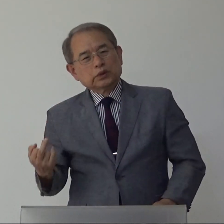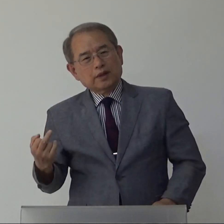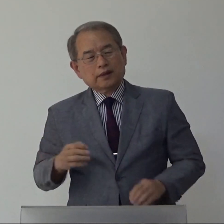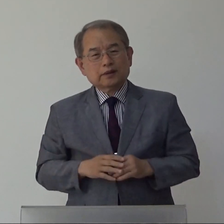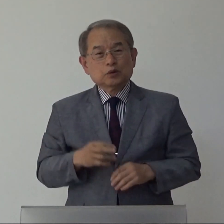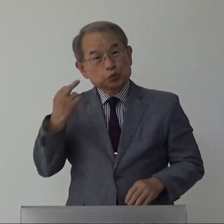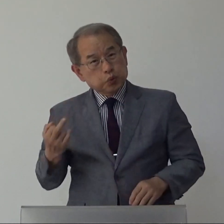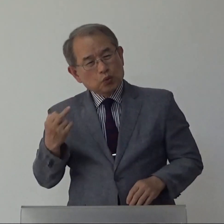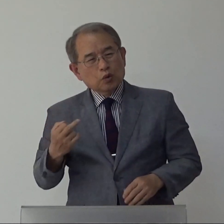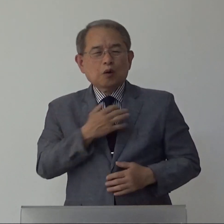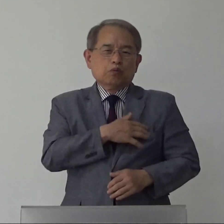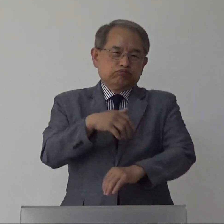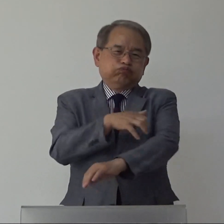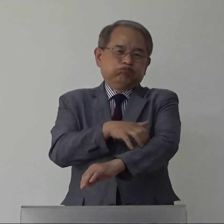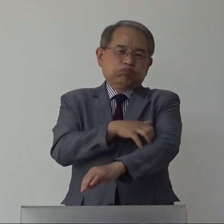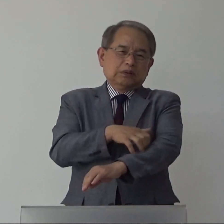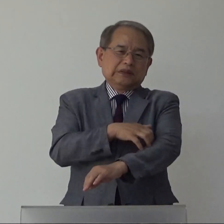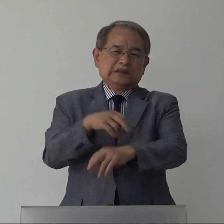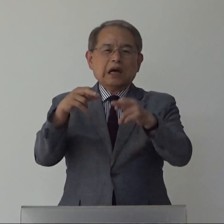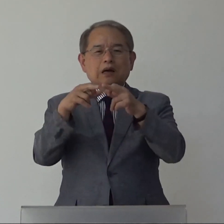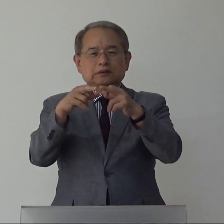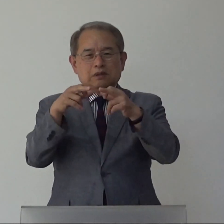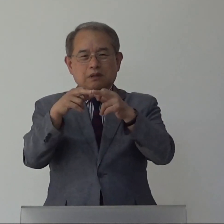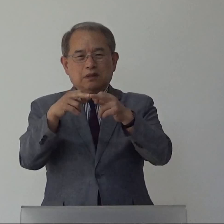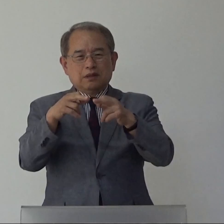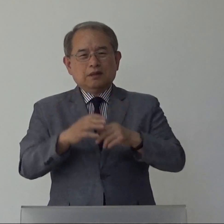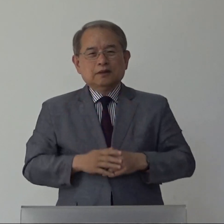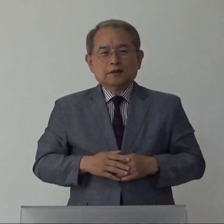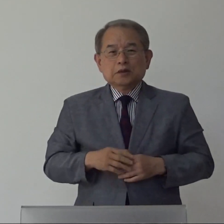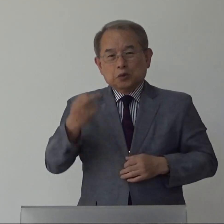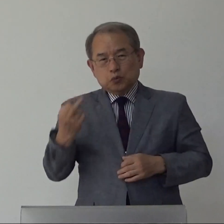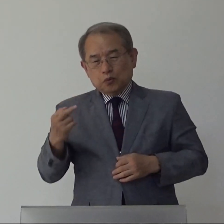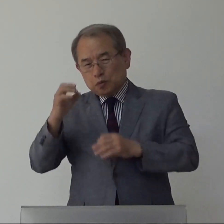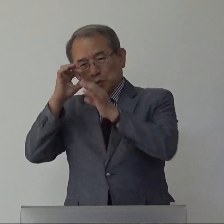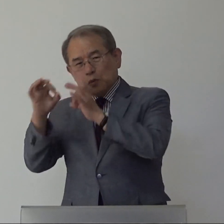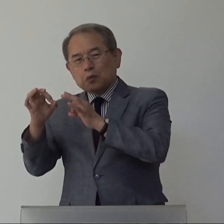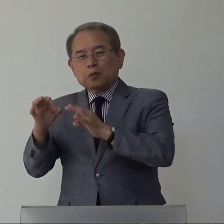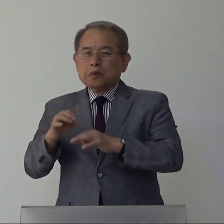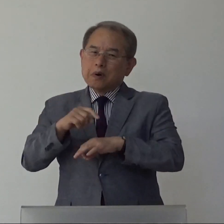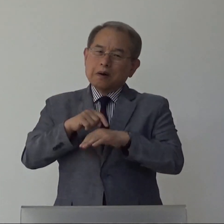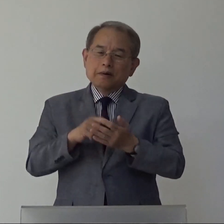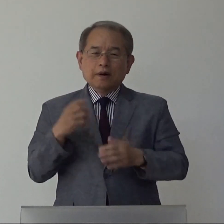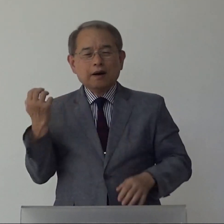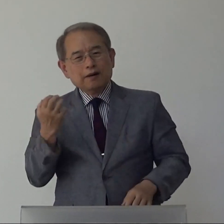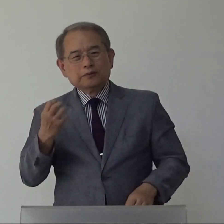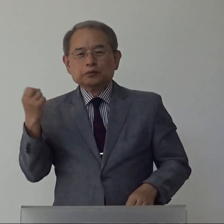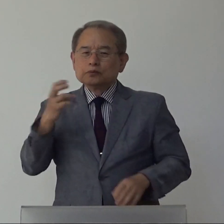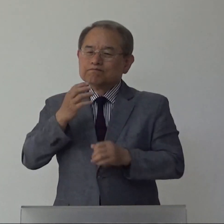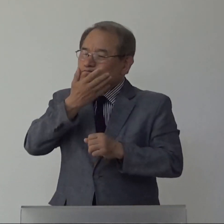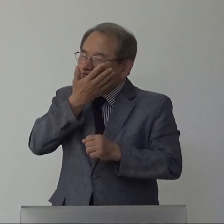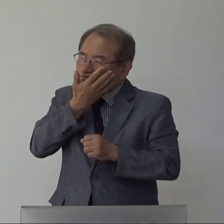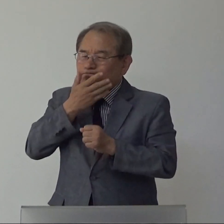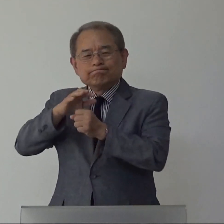그 아저씨를 보고 나도 동생이 있는데 몸이 불편하고 장애를 가지고